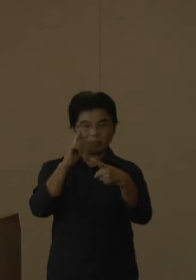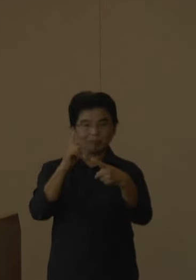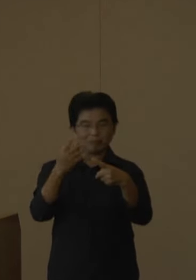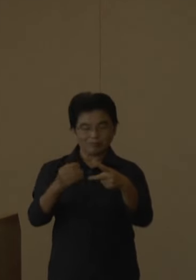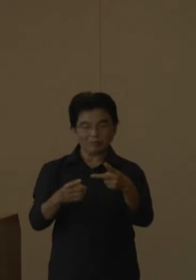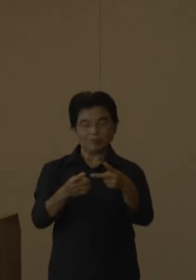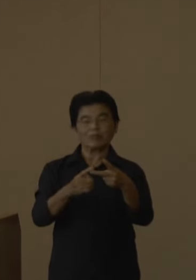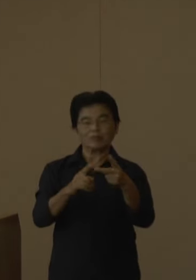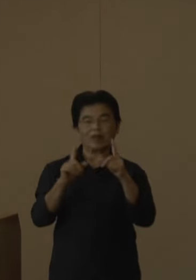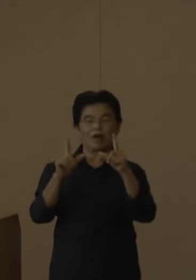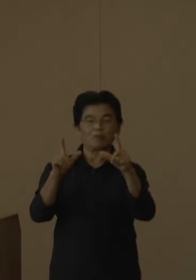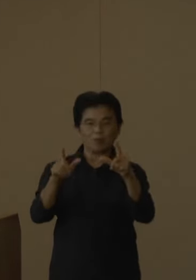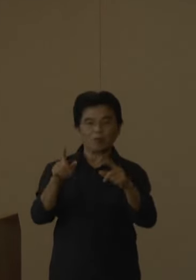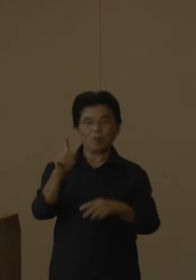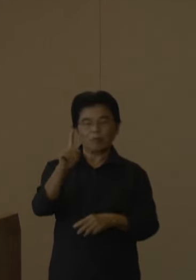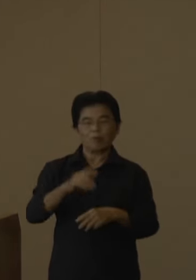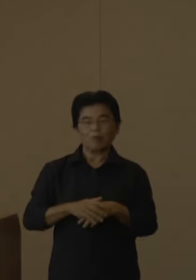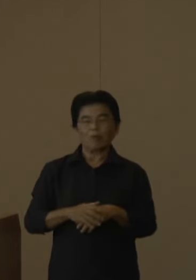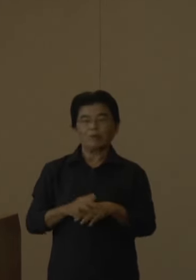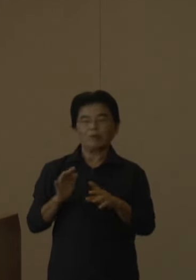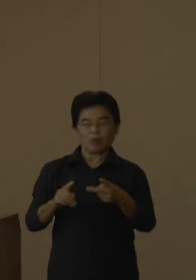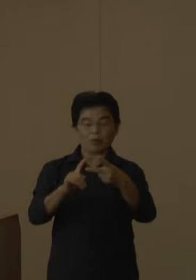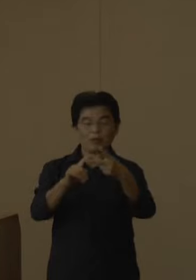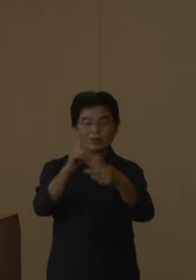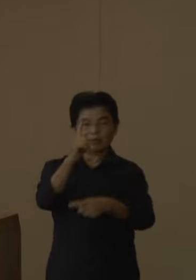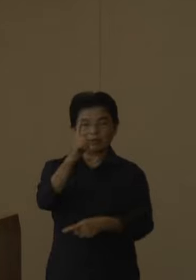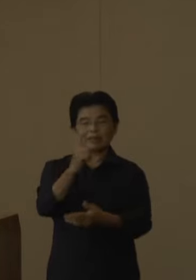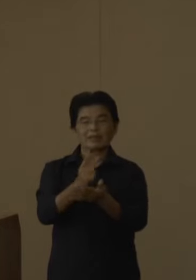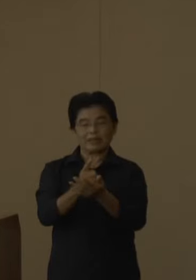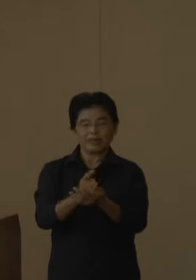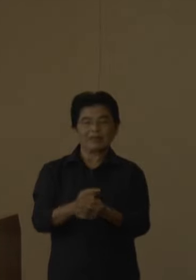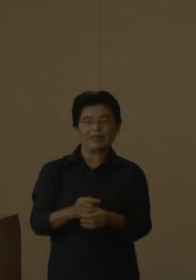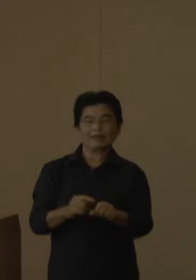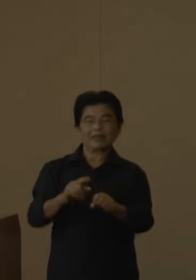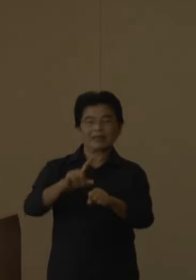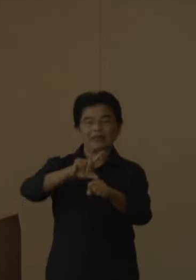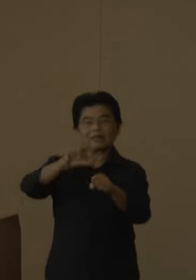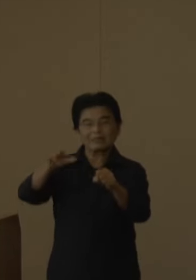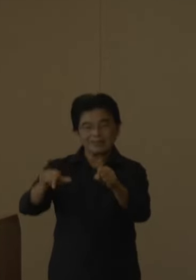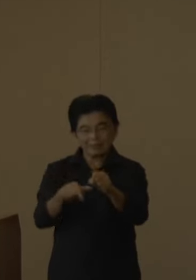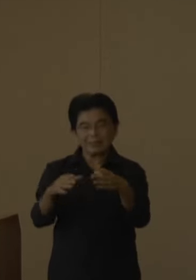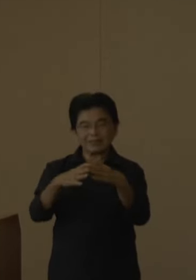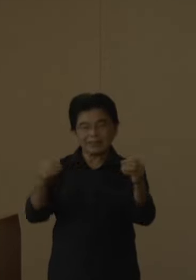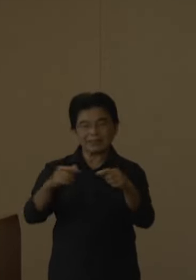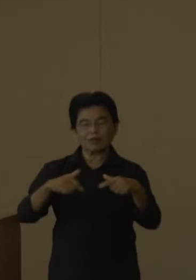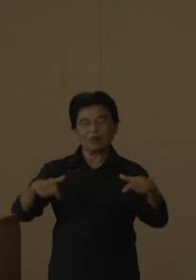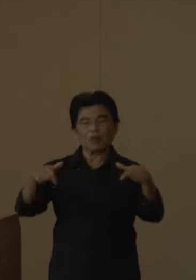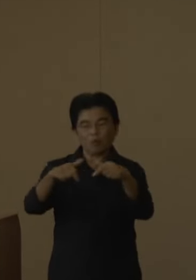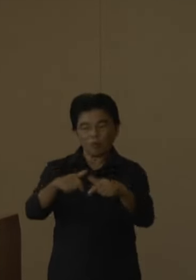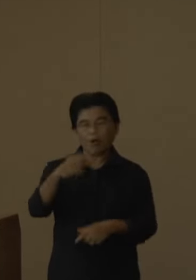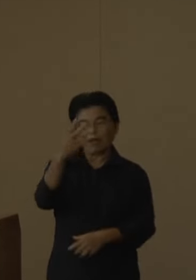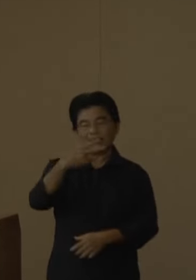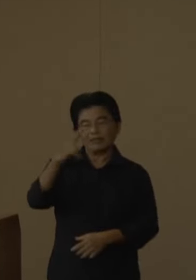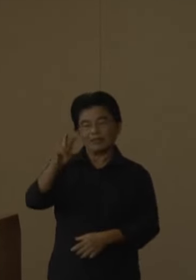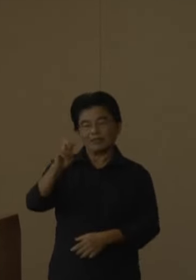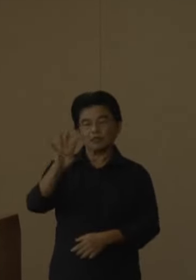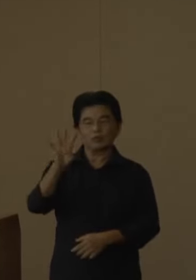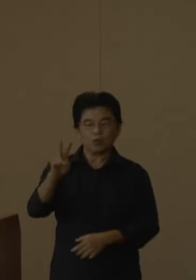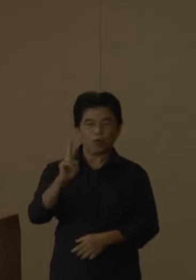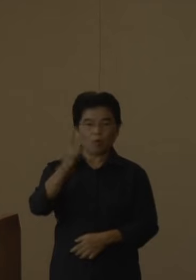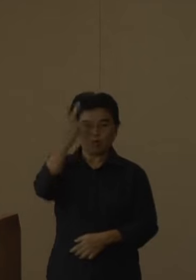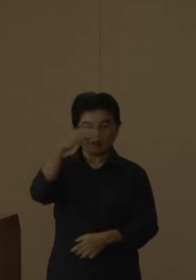では発表事項に移らせていただきます。今日は発表事項1件、 SDGs 全国フォーラム2024沖縄の開